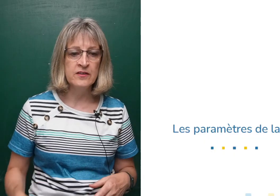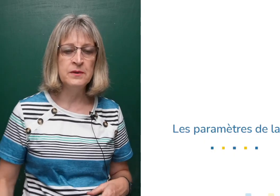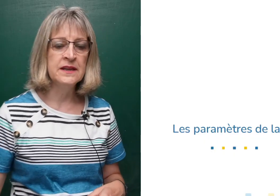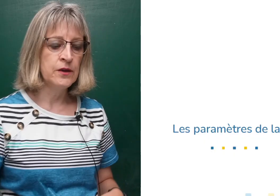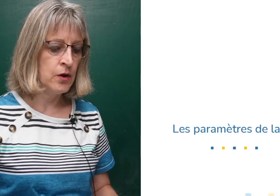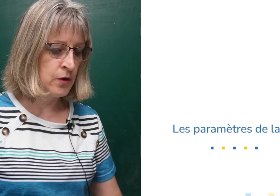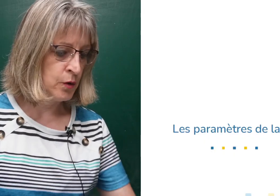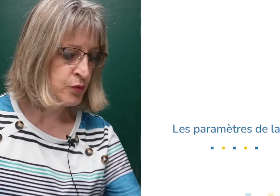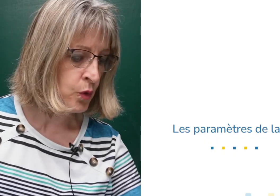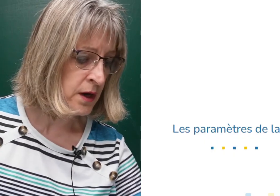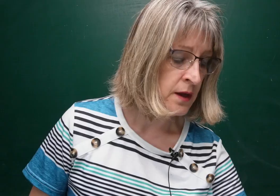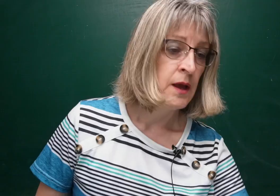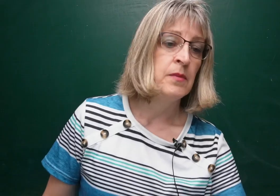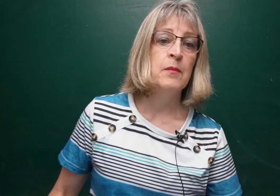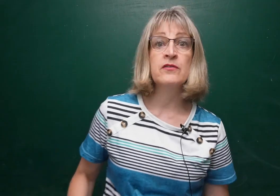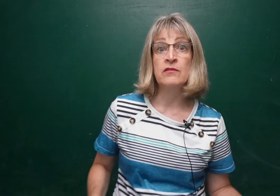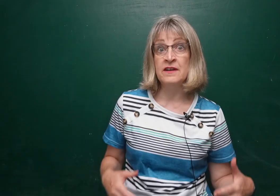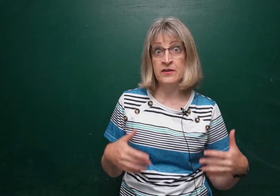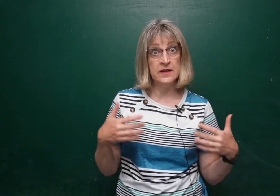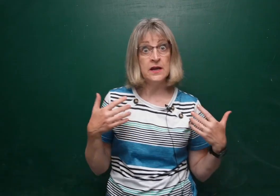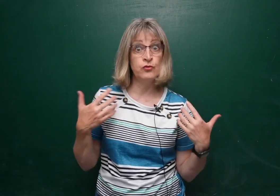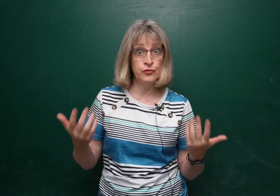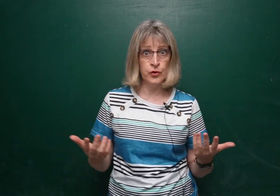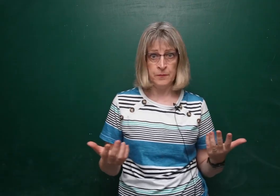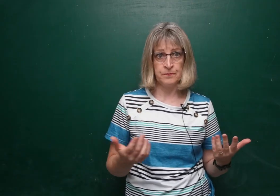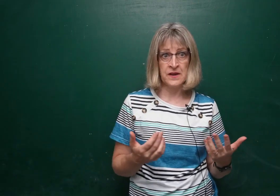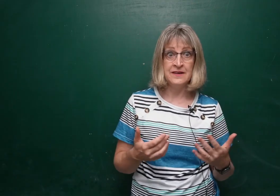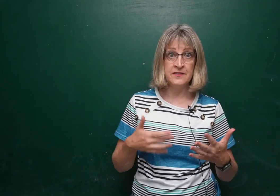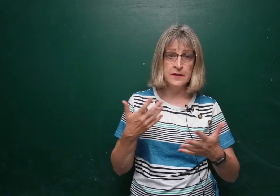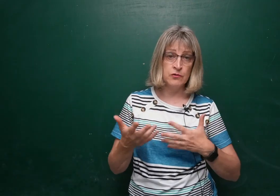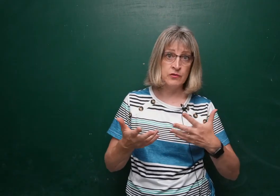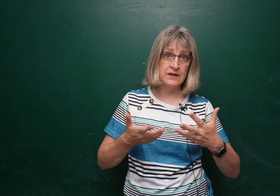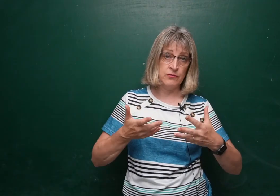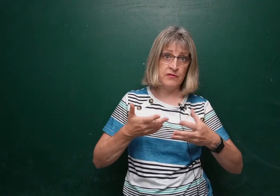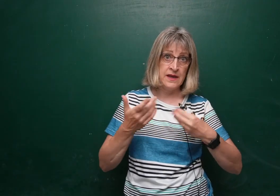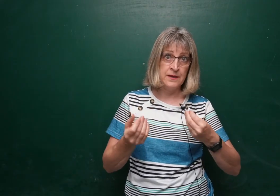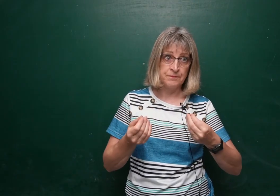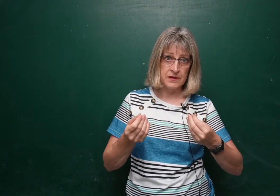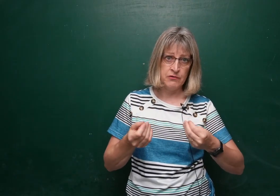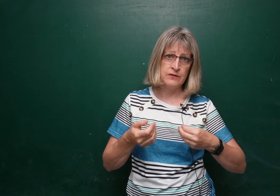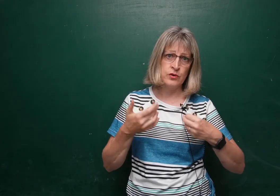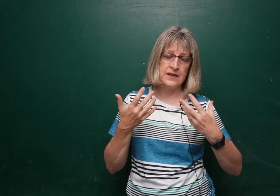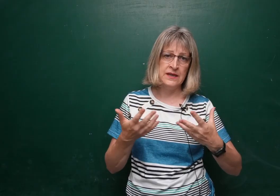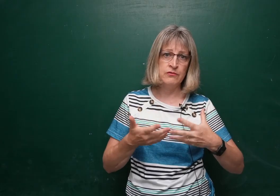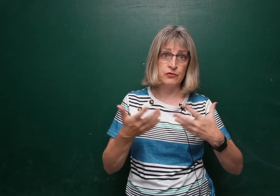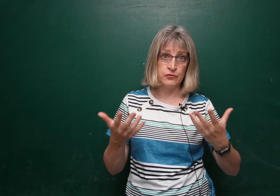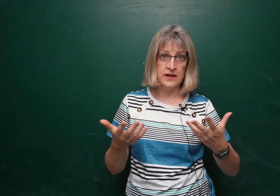s'explique d'ailleurs pourquoi. Ben, parce qu'en fait, c'est lié à la culture. Les signes vont être faits, vont être créés en fonction de la